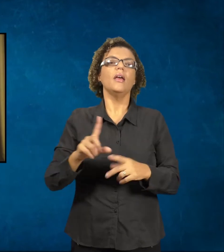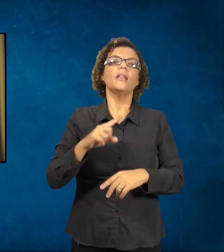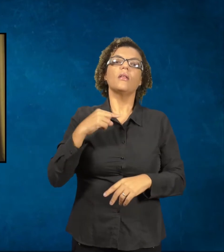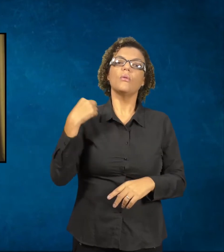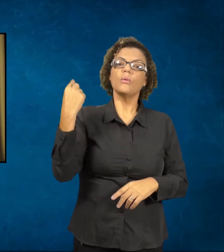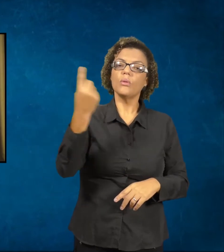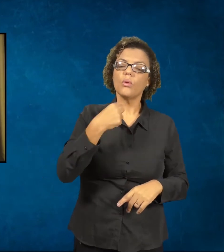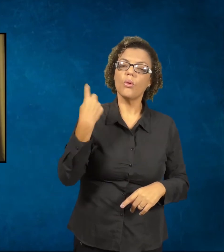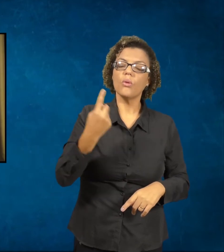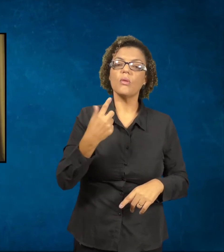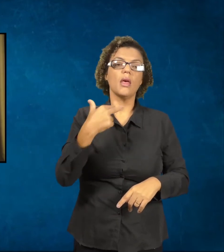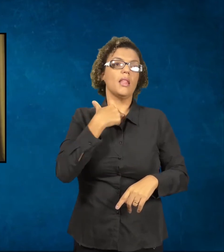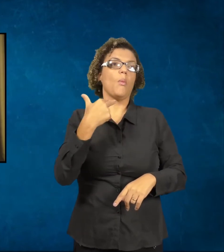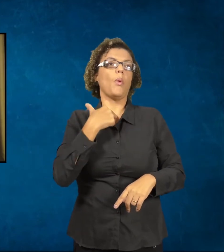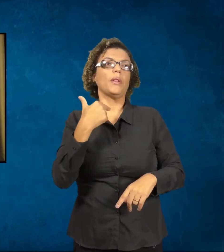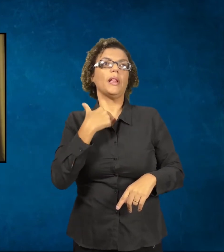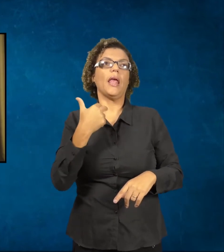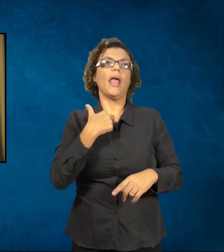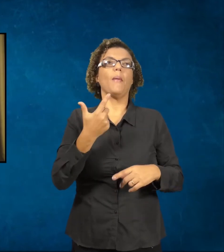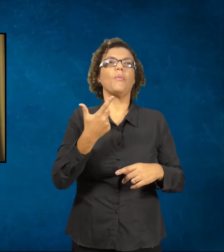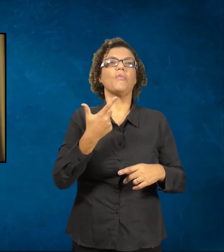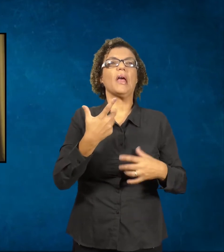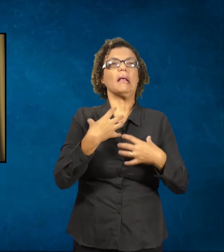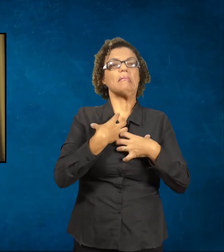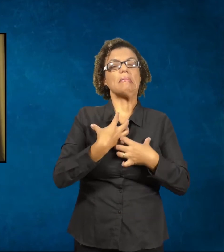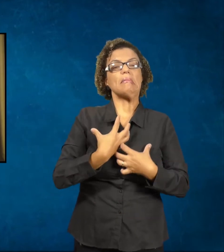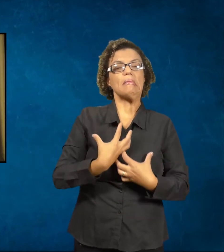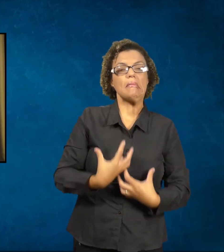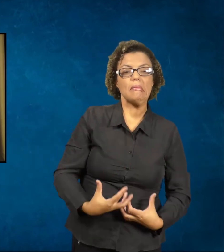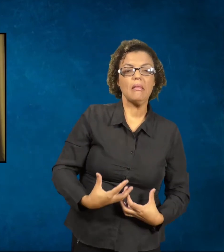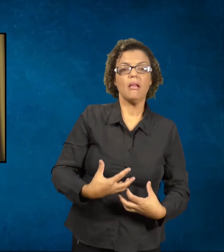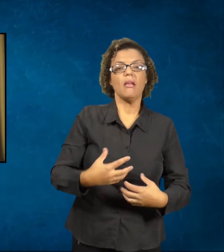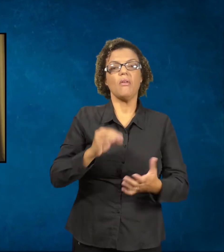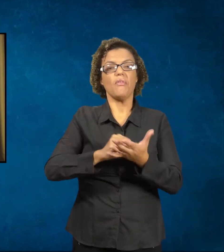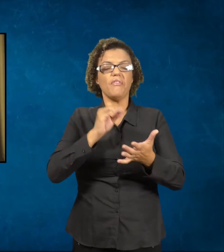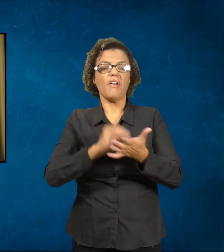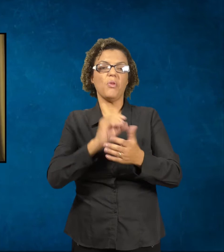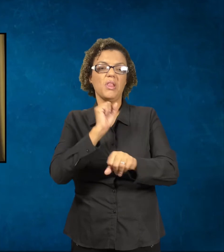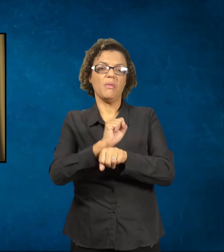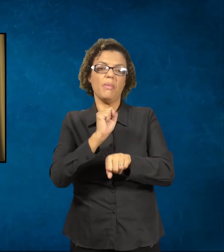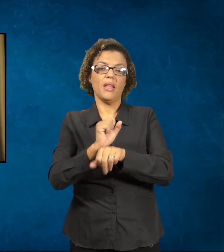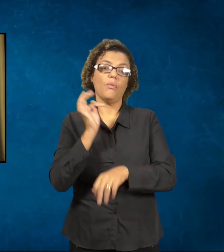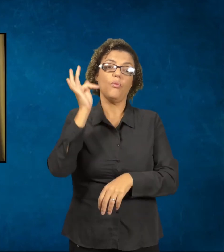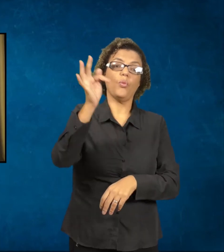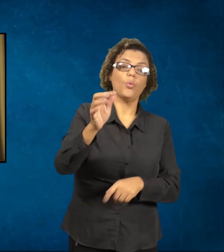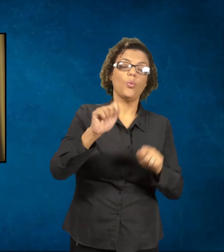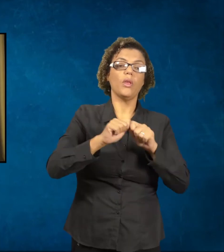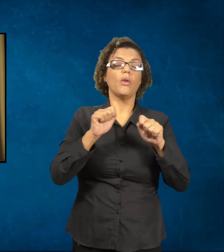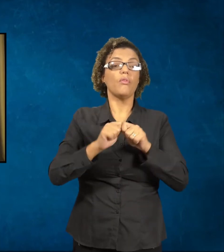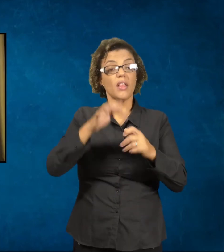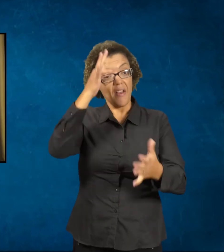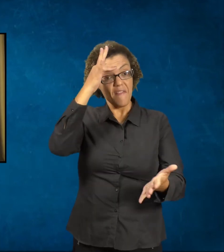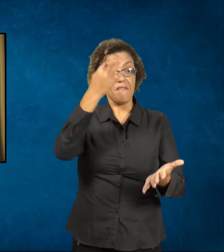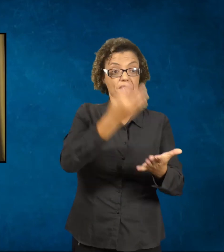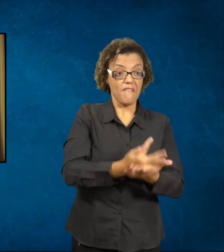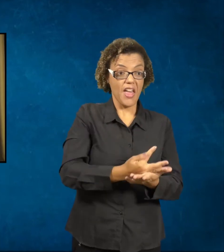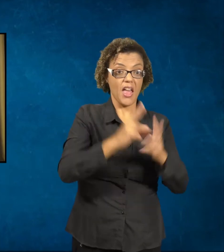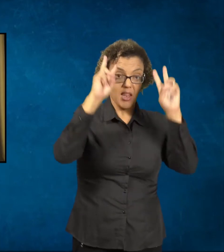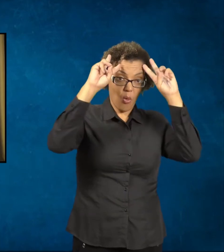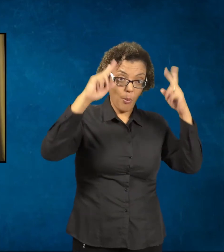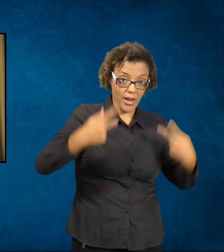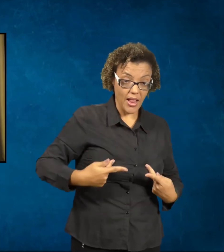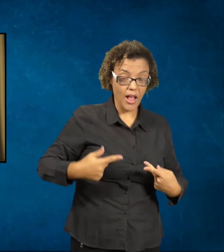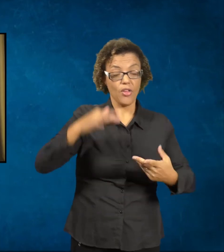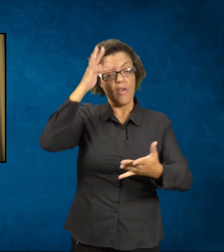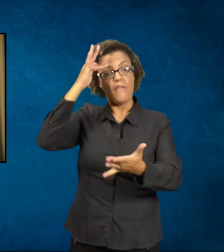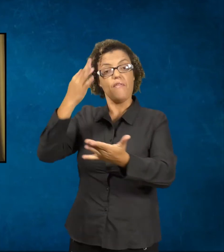mesmo tempo não fique desmotivado e sem esperanças acerca do que você faz. Fé na humanidade, fé no valor daquilo que